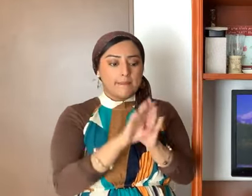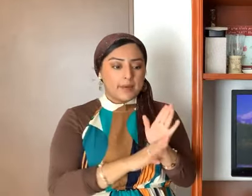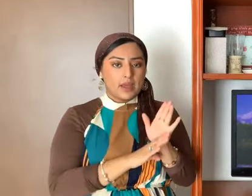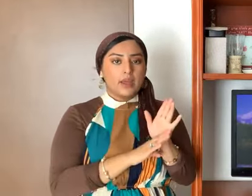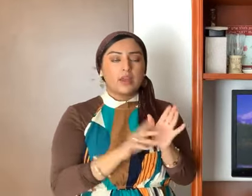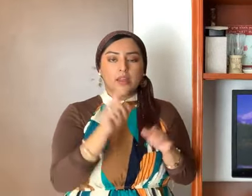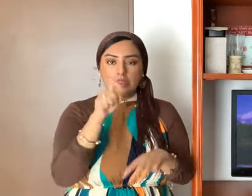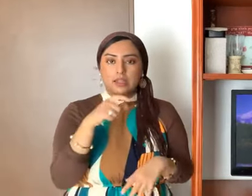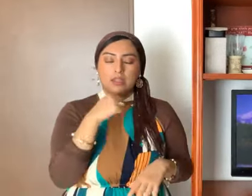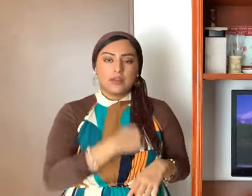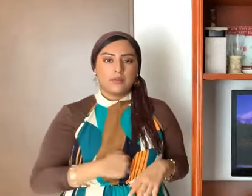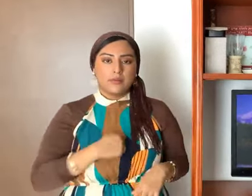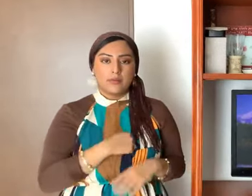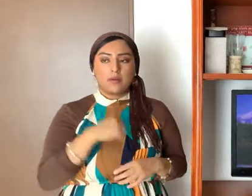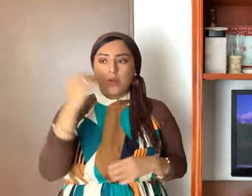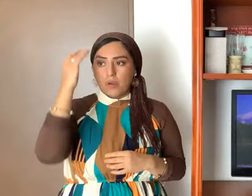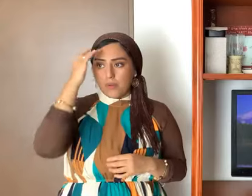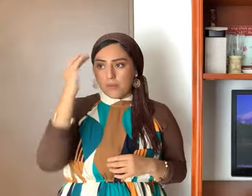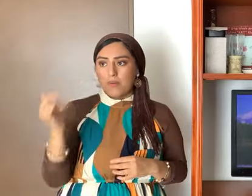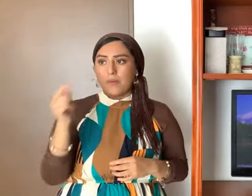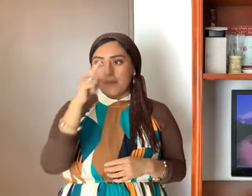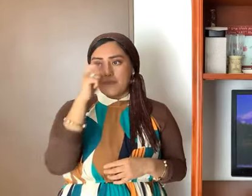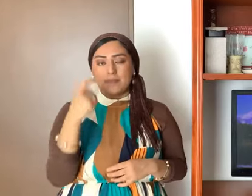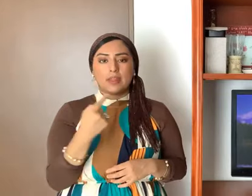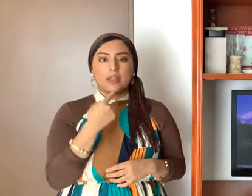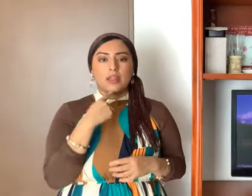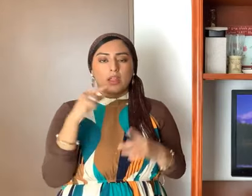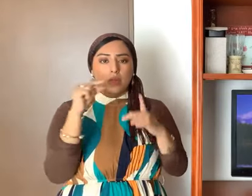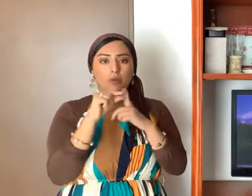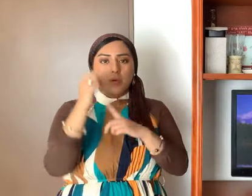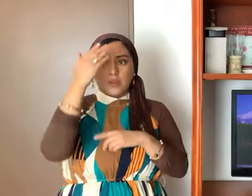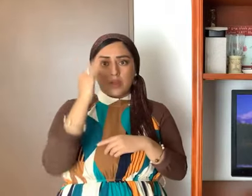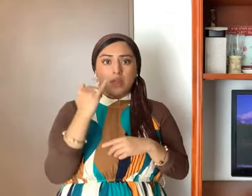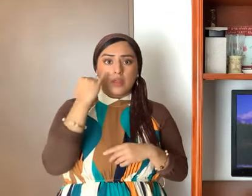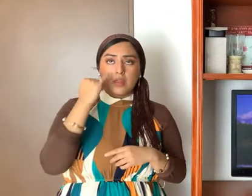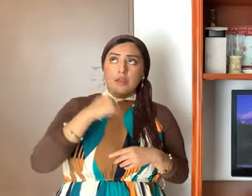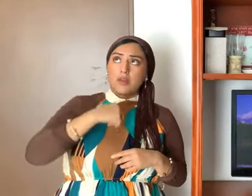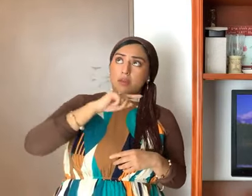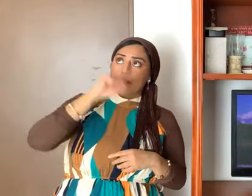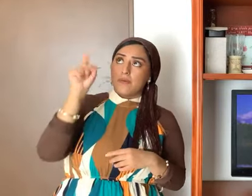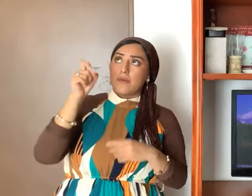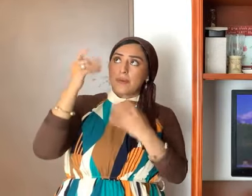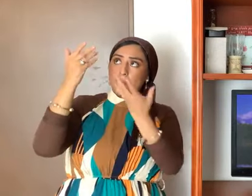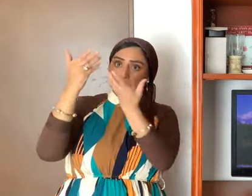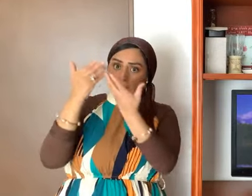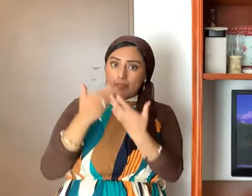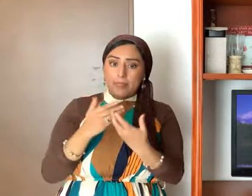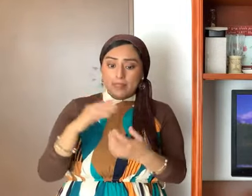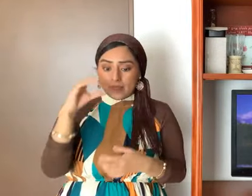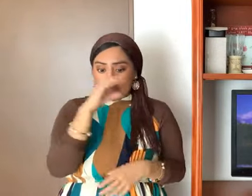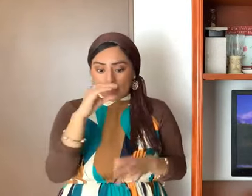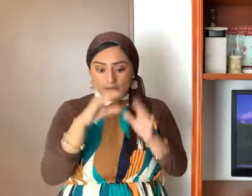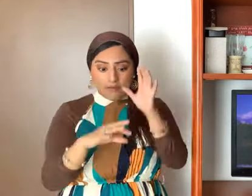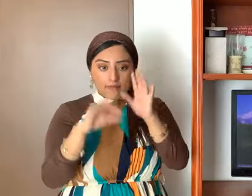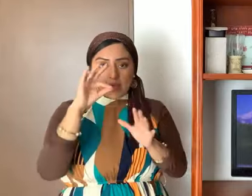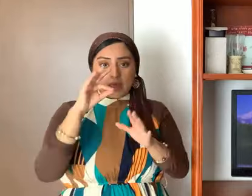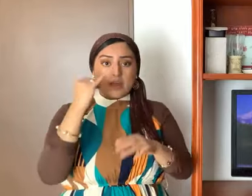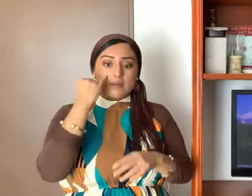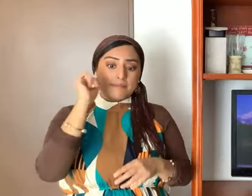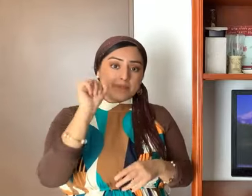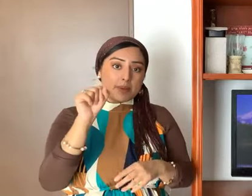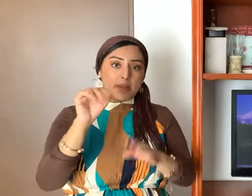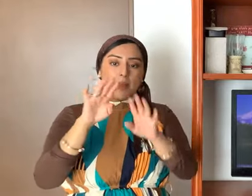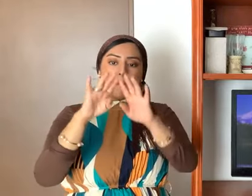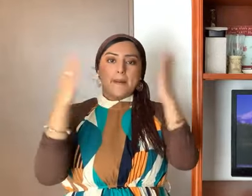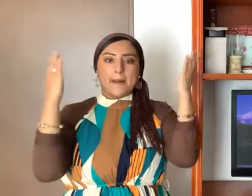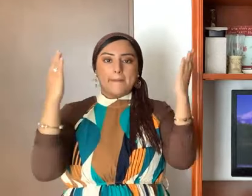te arrepientas. ¿Por qué? Porque dice en la palabra, el que pide, recibe. El que busca, halla. Y el que llama, se